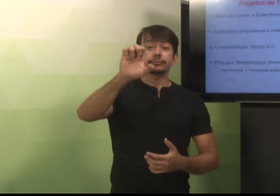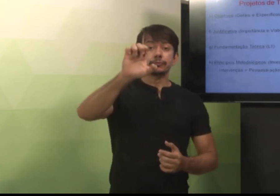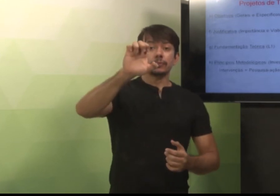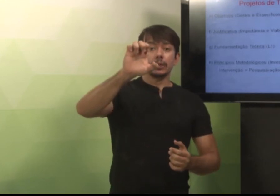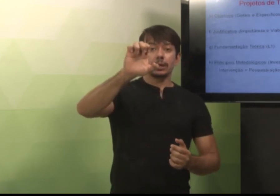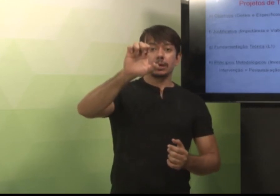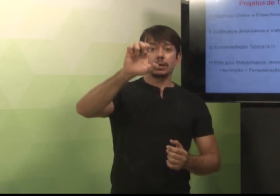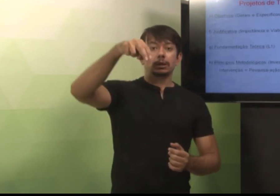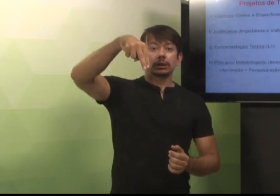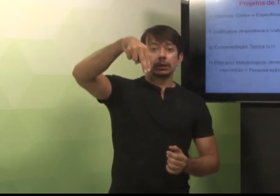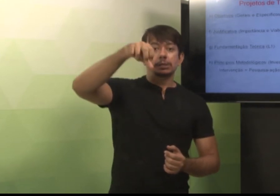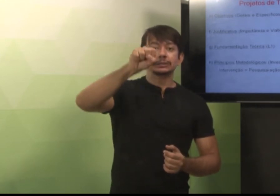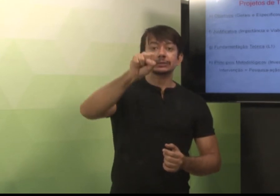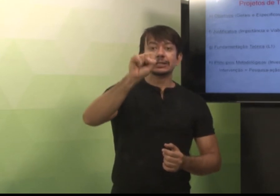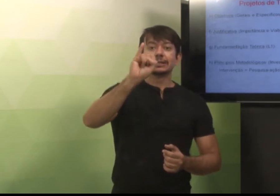exemplo.